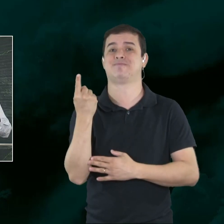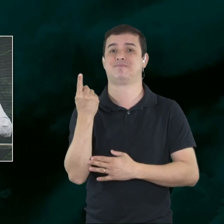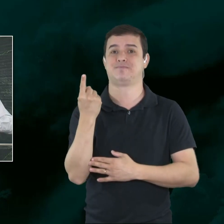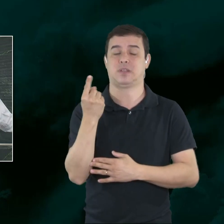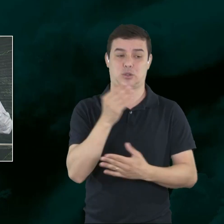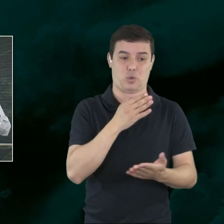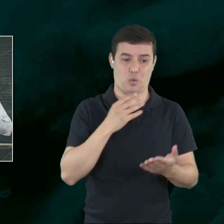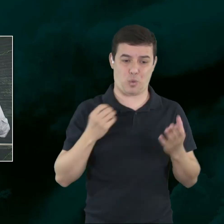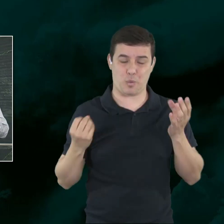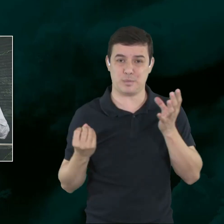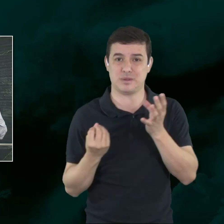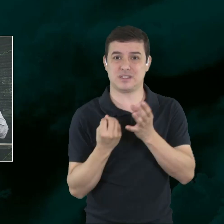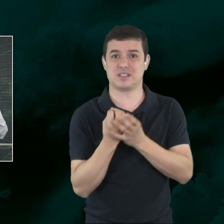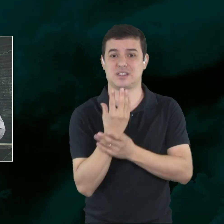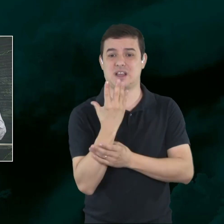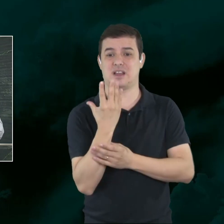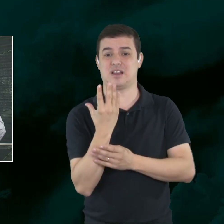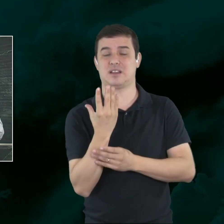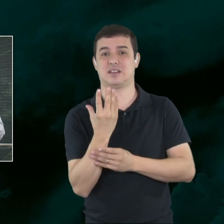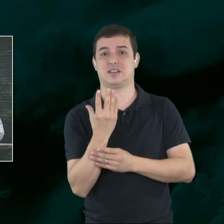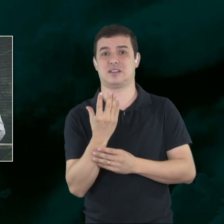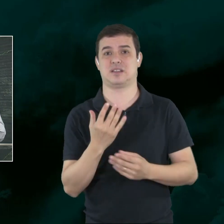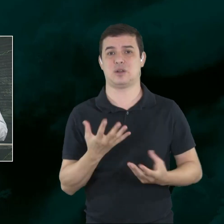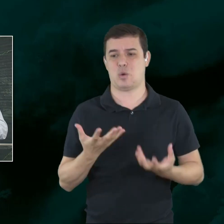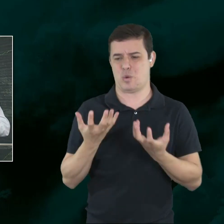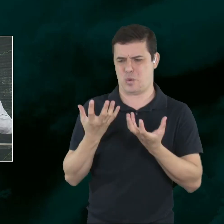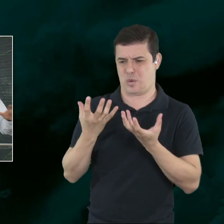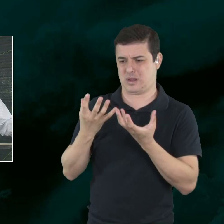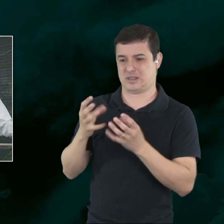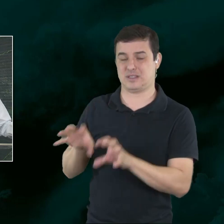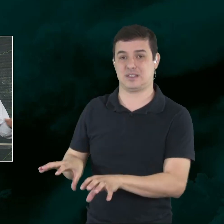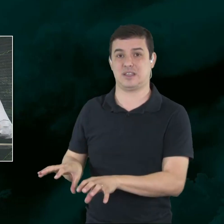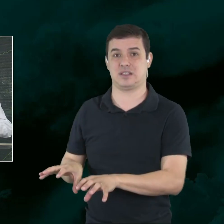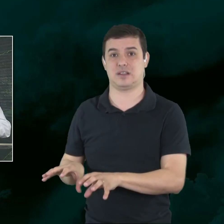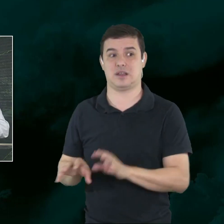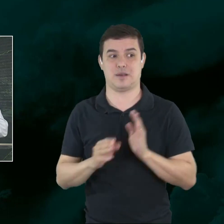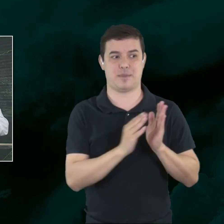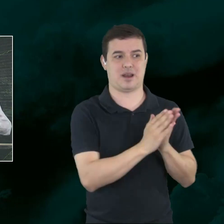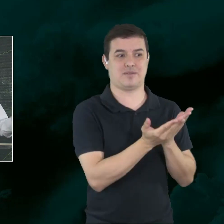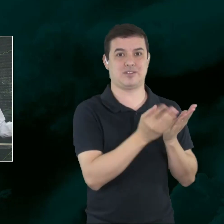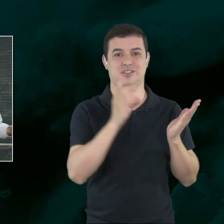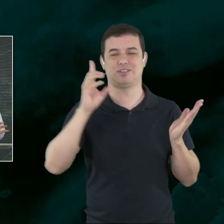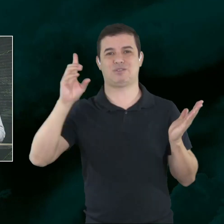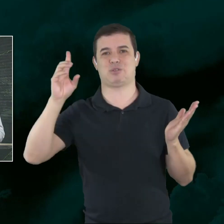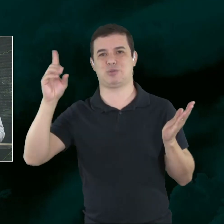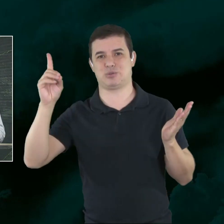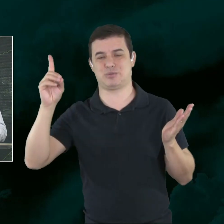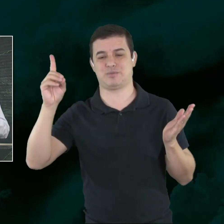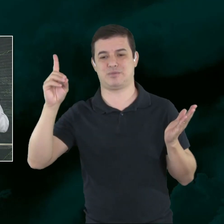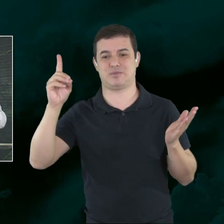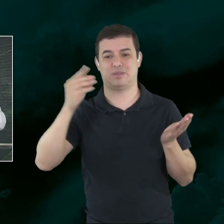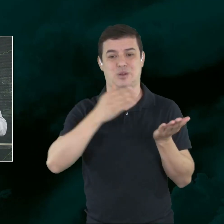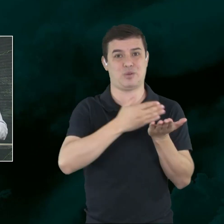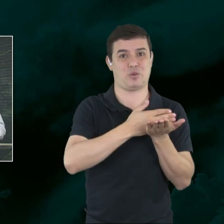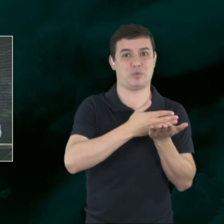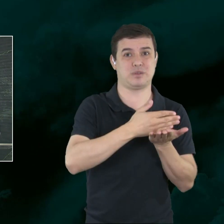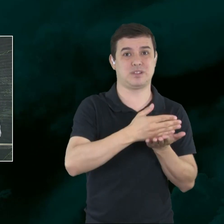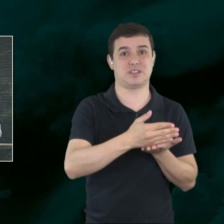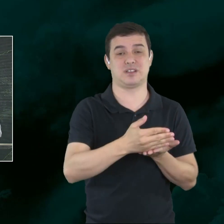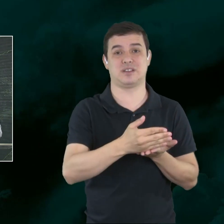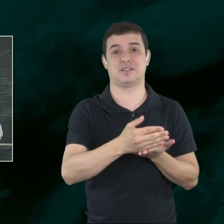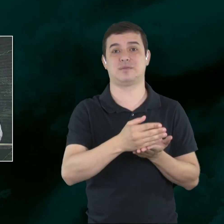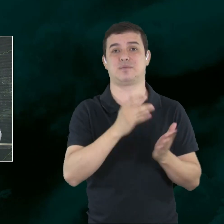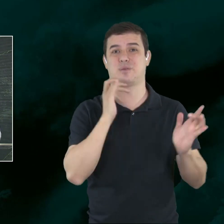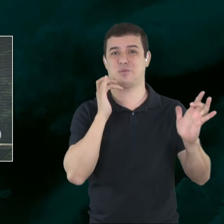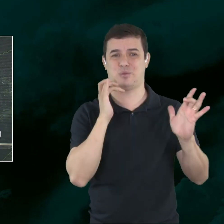né, surgir os que não mais são regidos pela qualquer restrição da lei, irmãos, chegou o momento